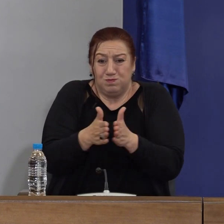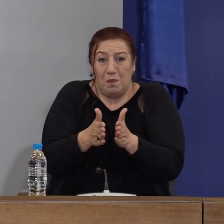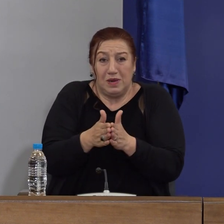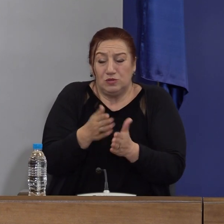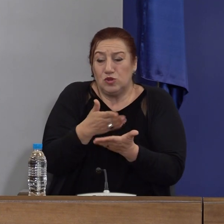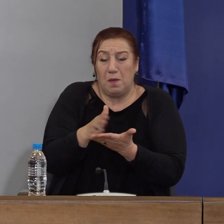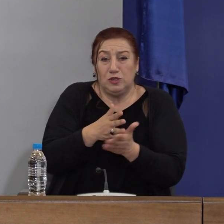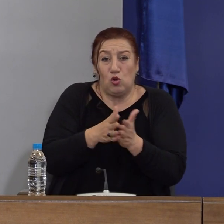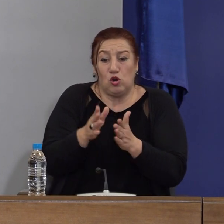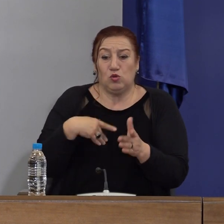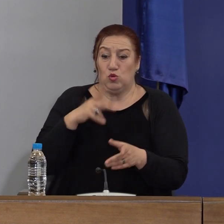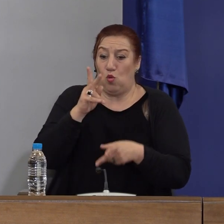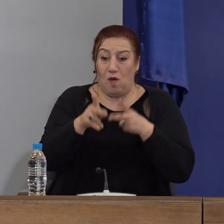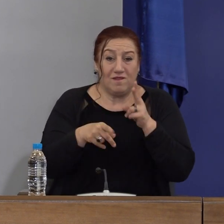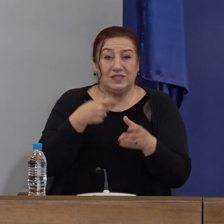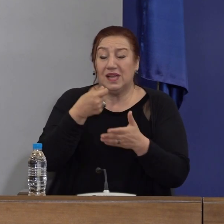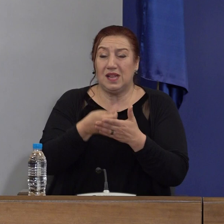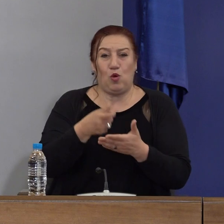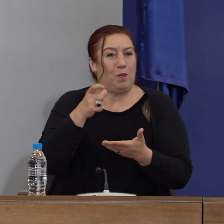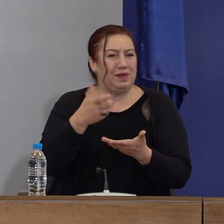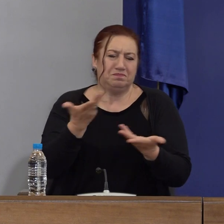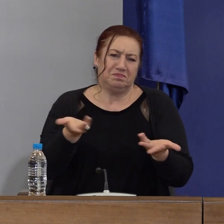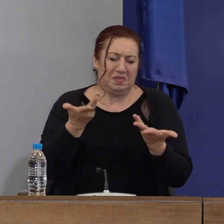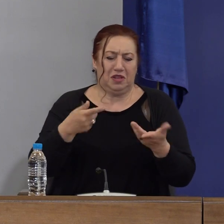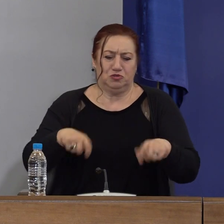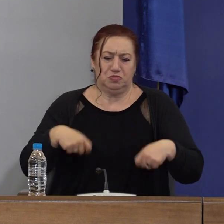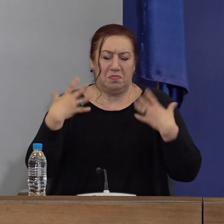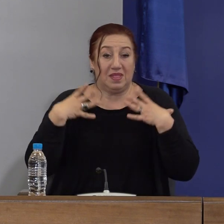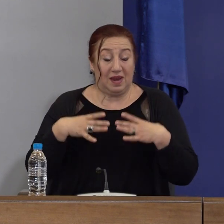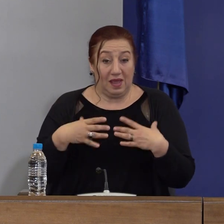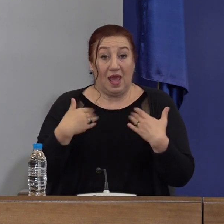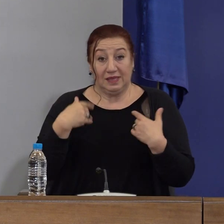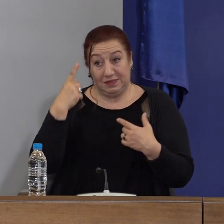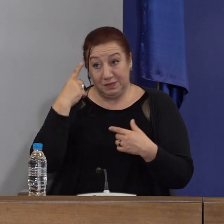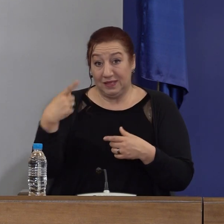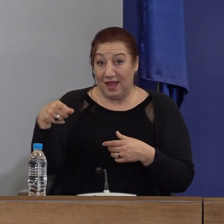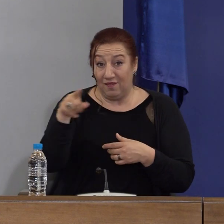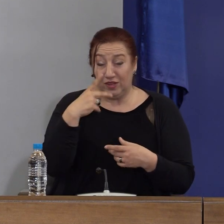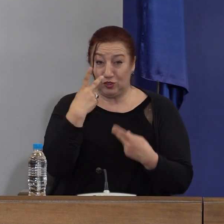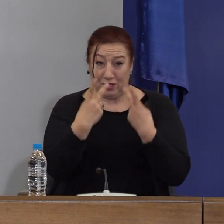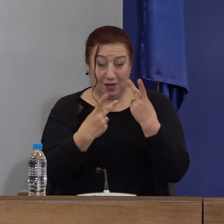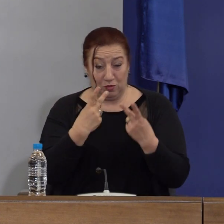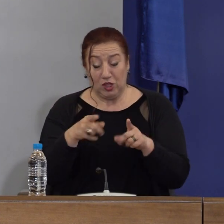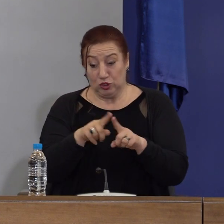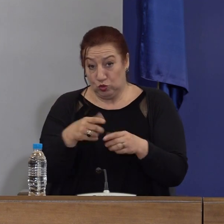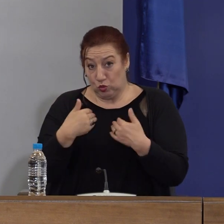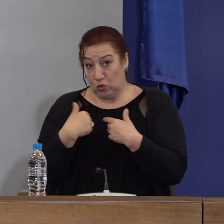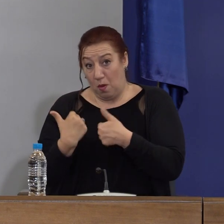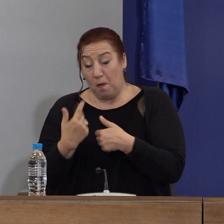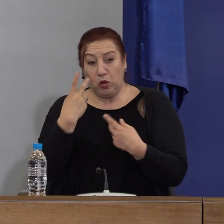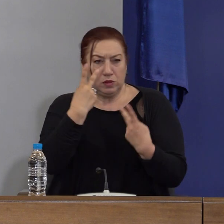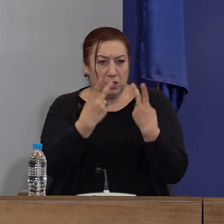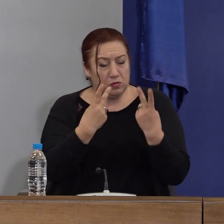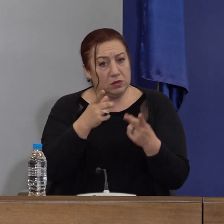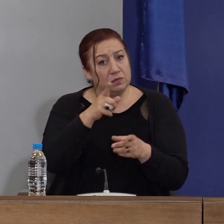стоки. Съвсем различна е ситуацията и аз мисля, че вашите наблюдения и моите наблюдения показват, че те